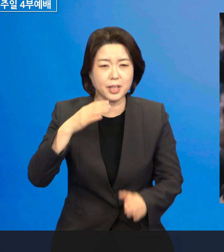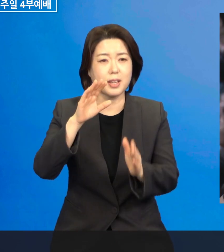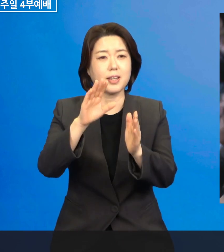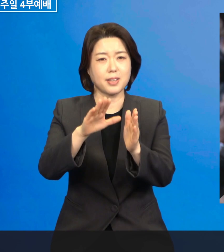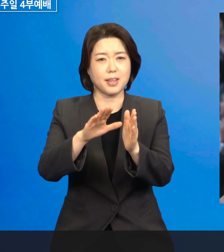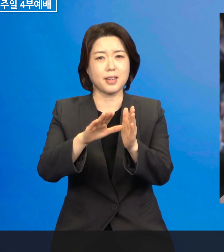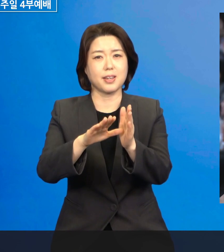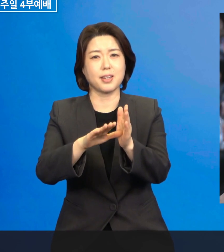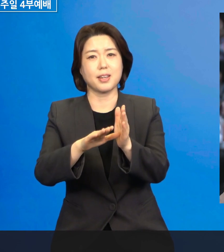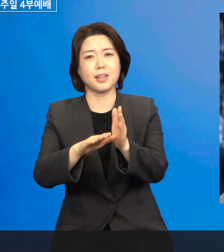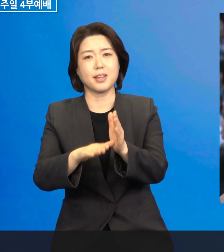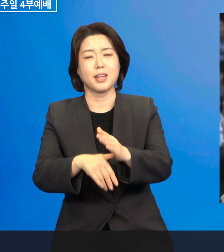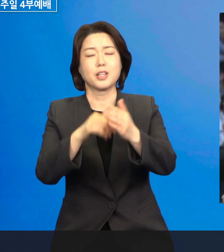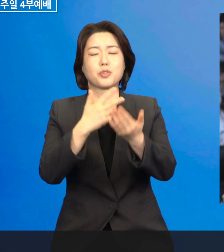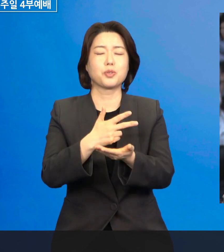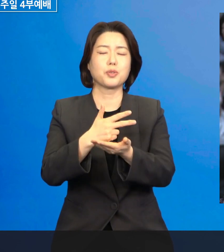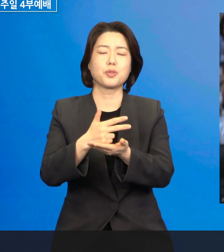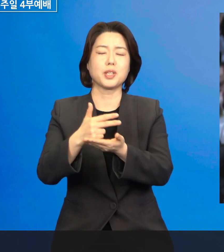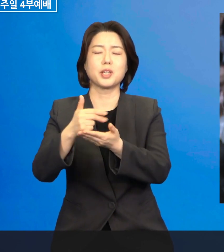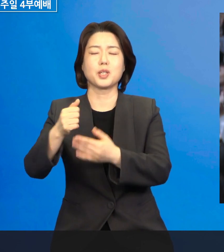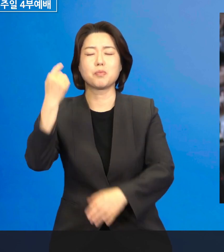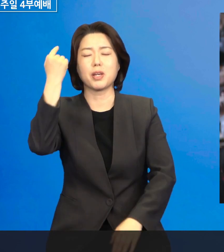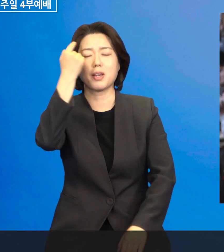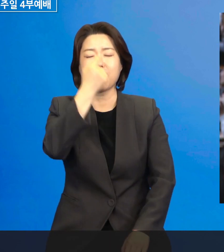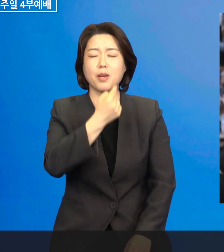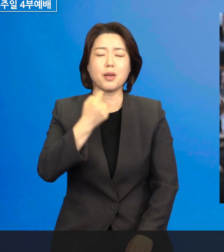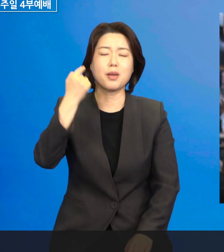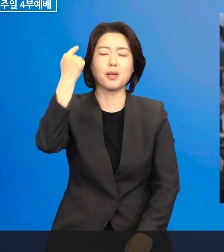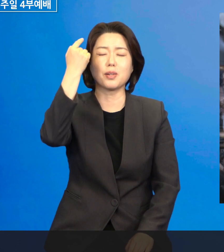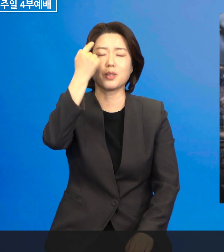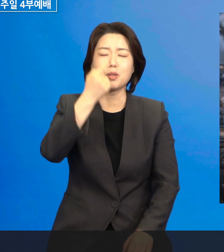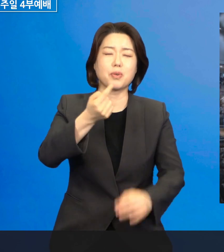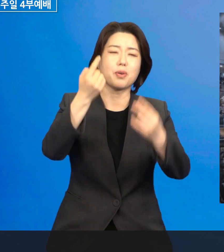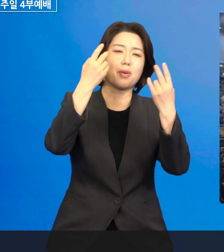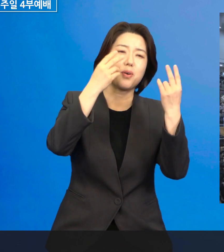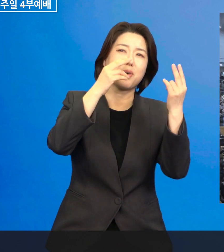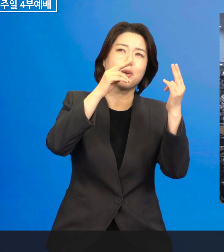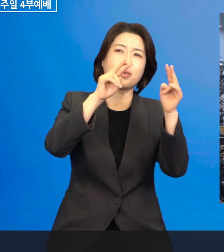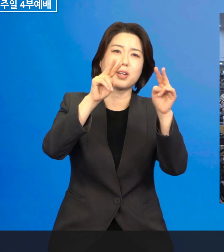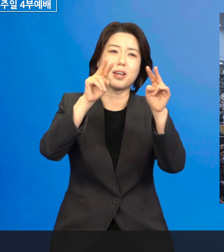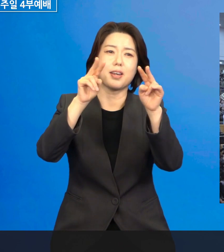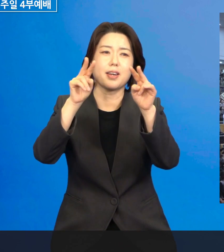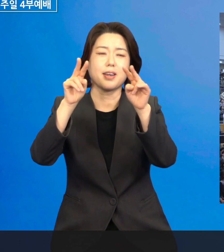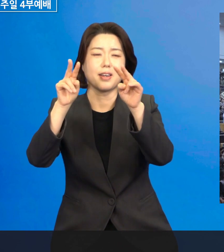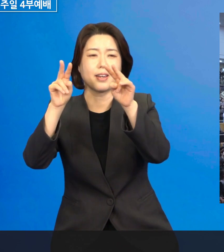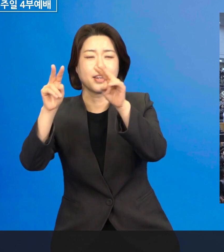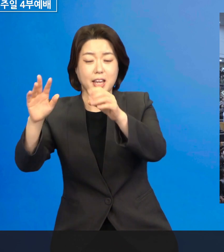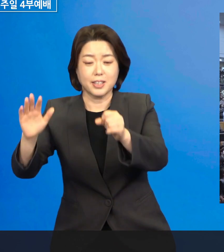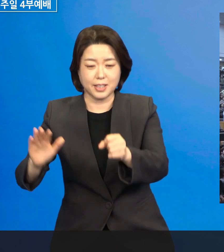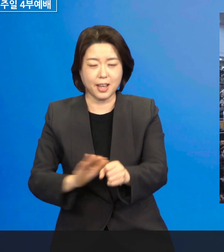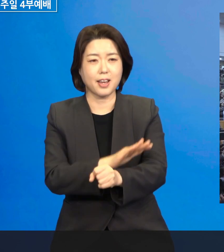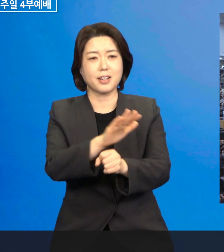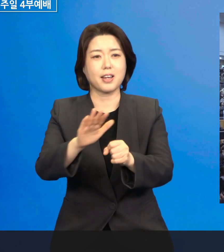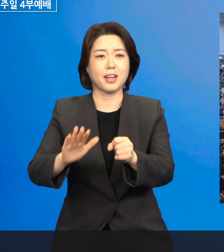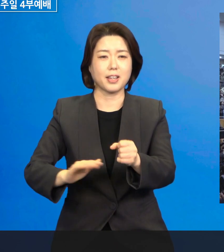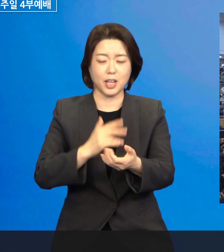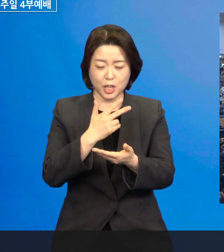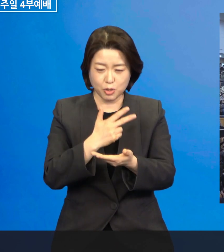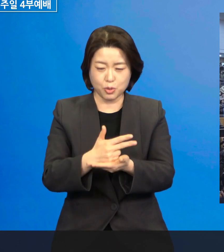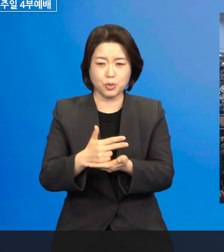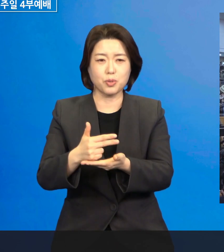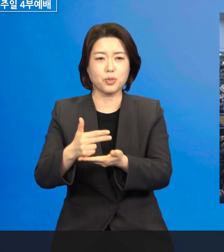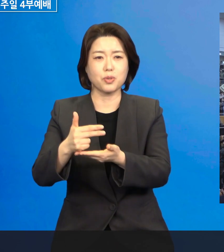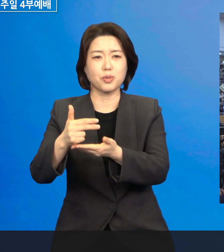슬플 때에 주님의 얼굴 사랑의 주님 안식 주리라.